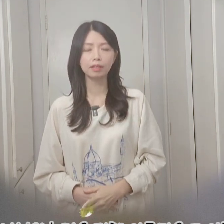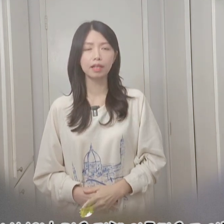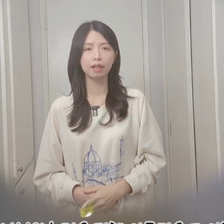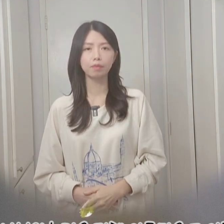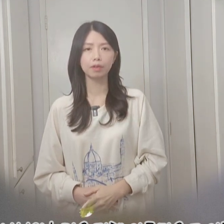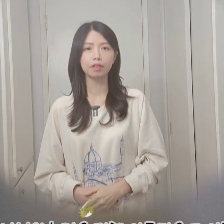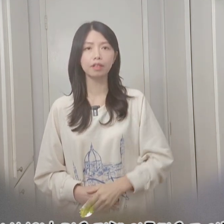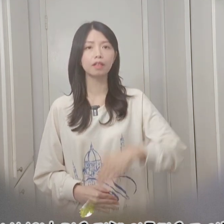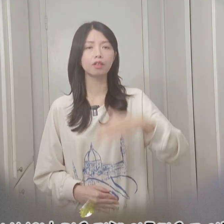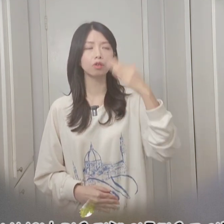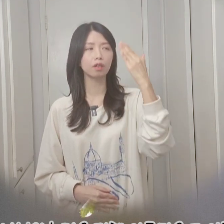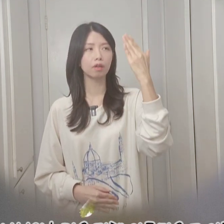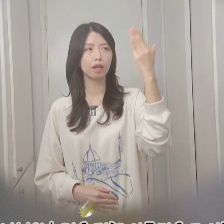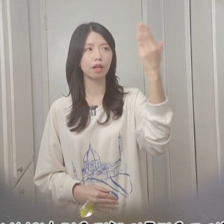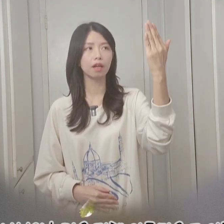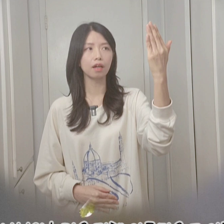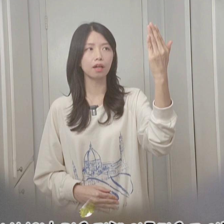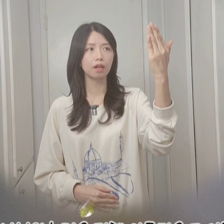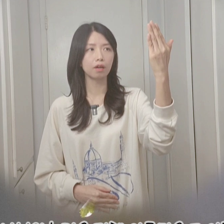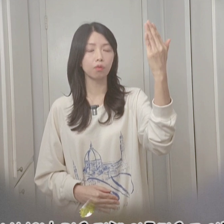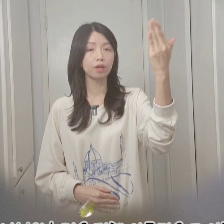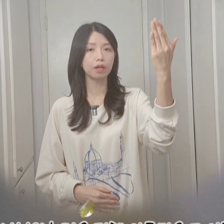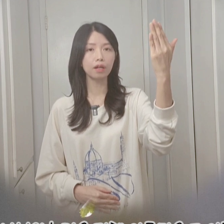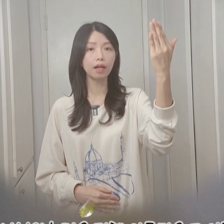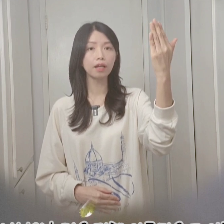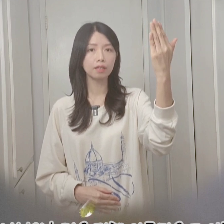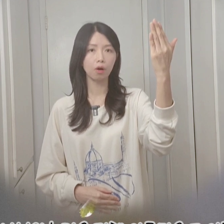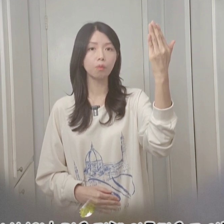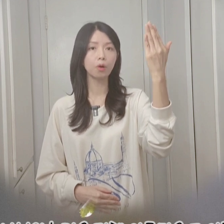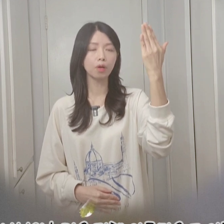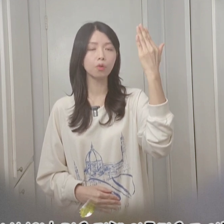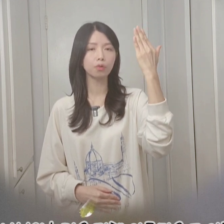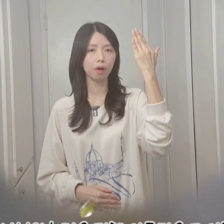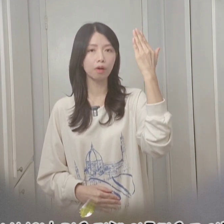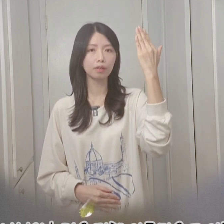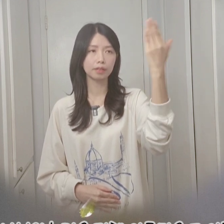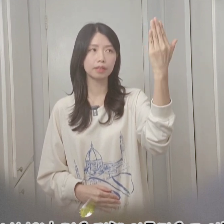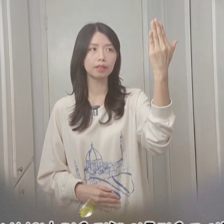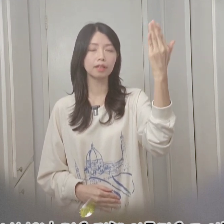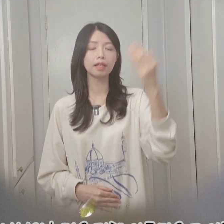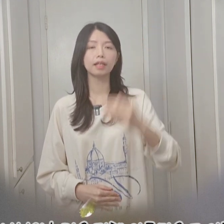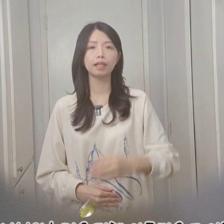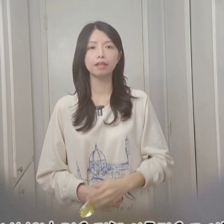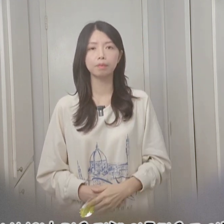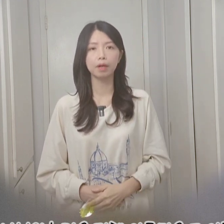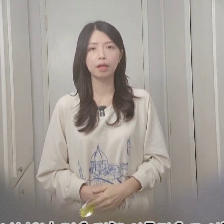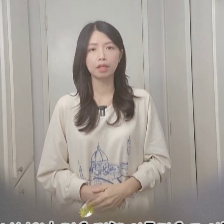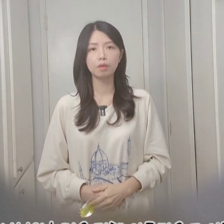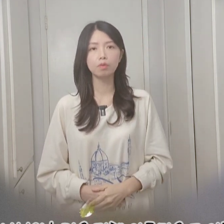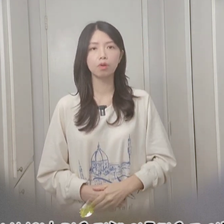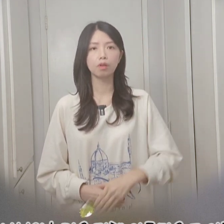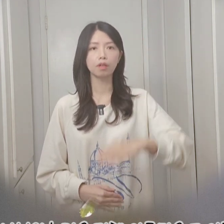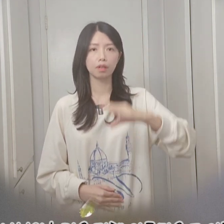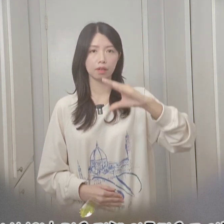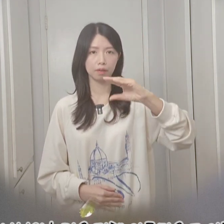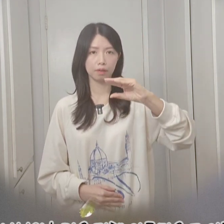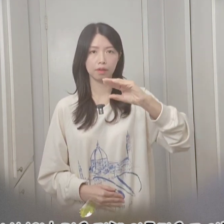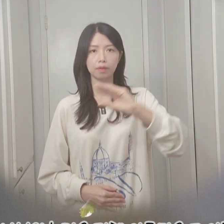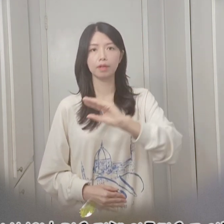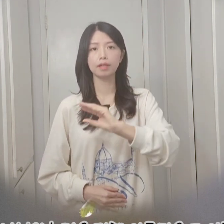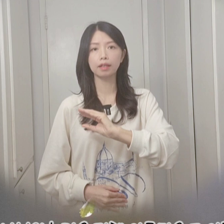아름다운 그 이름. 그는 저는 이렇게 위를 향해서 표현해 줬고요. 그 이름. 이름